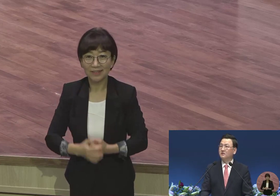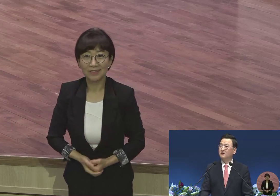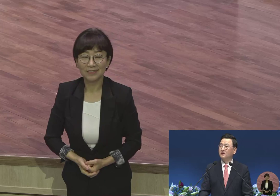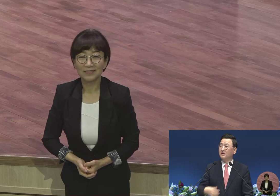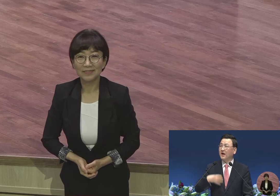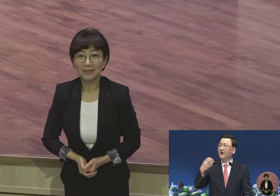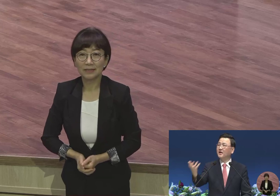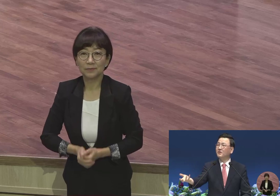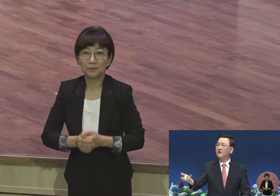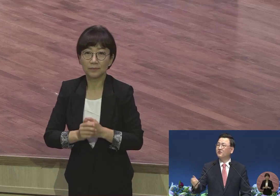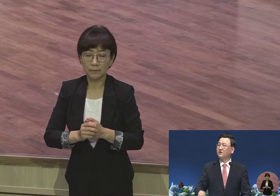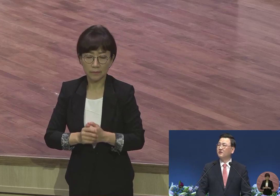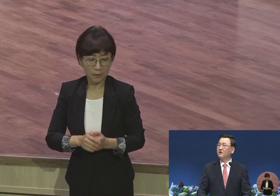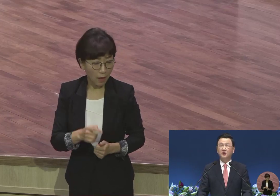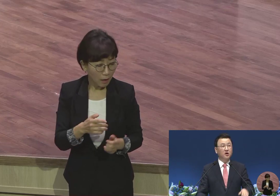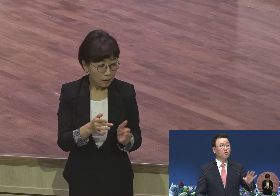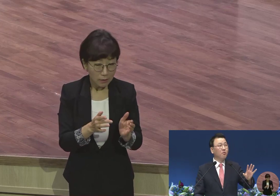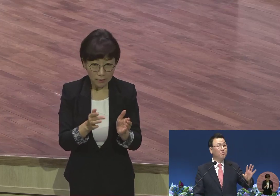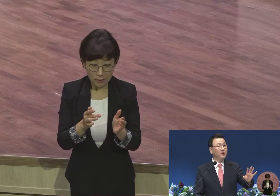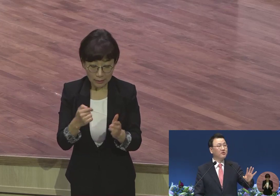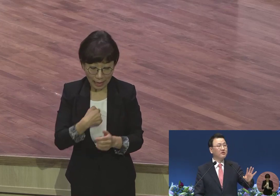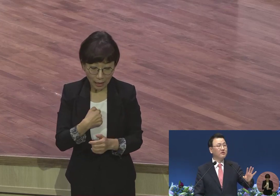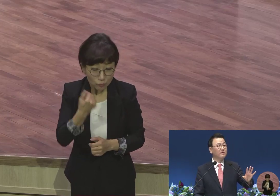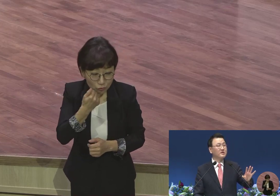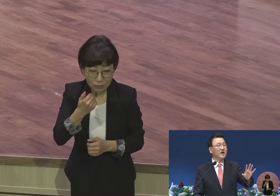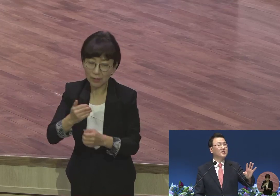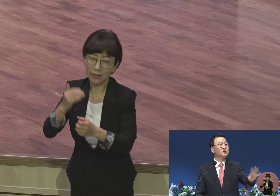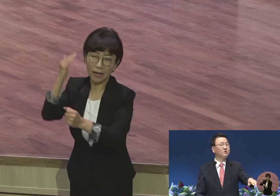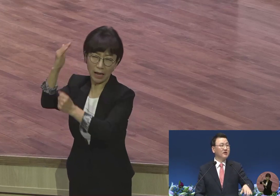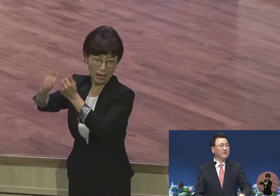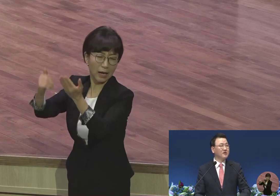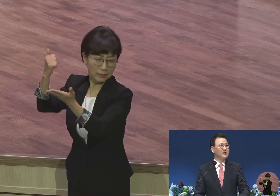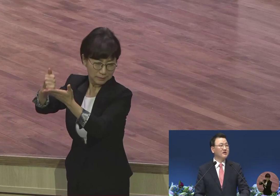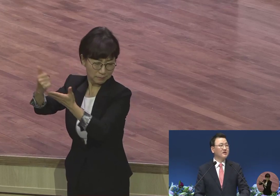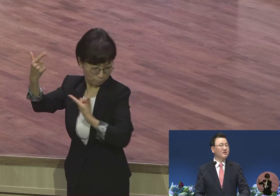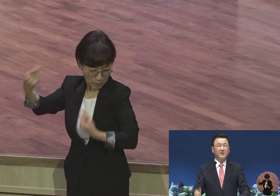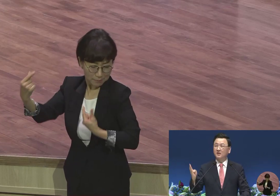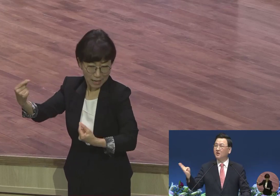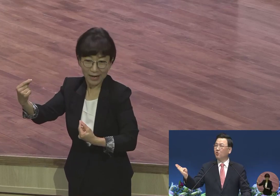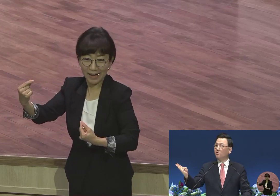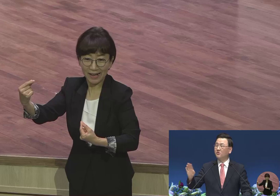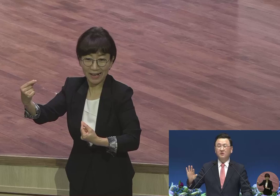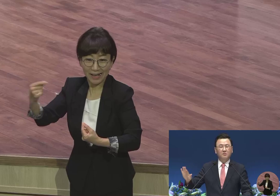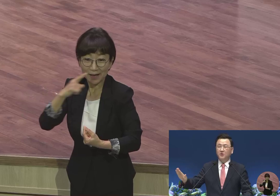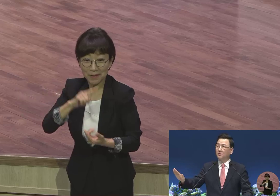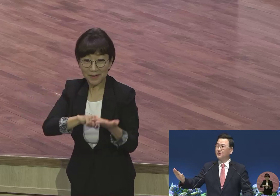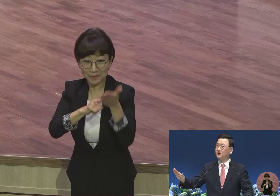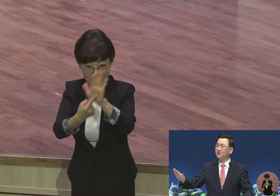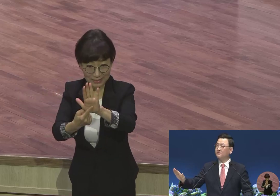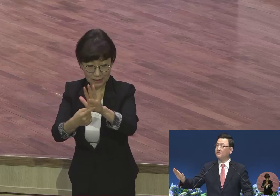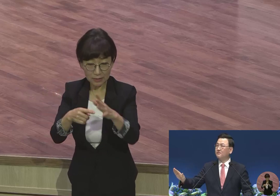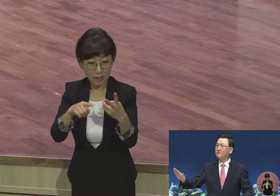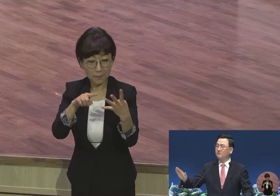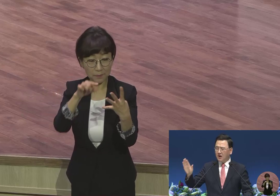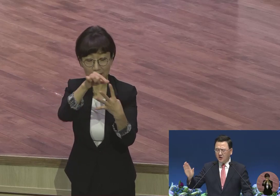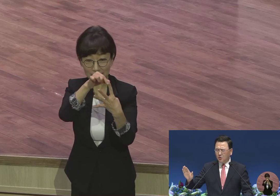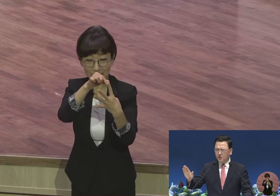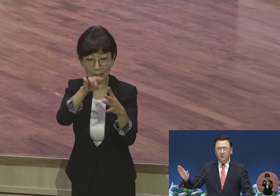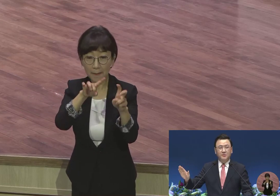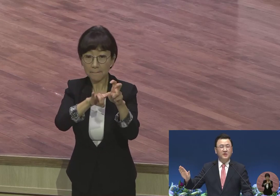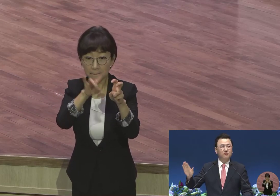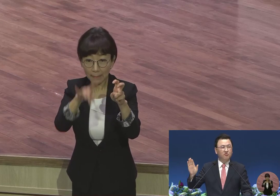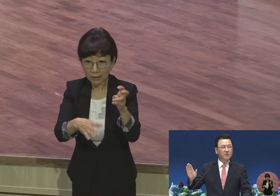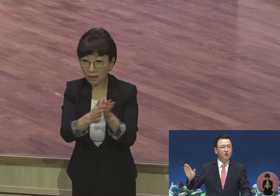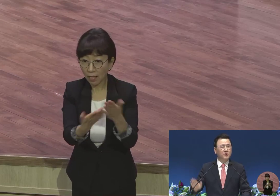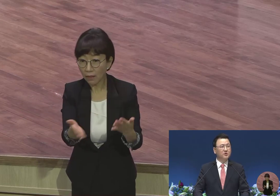겁니다. 나는 하나님이라는 거예요. 그러니까 7번 자기 선언합니다. 마태복음 그런 표현 없어요.